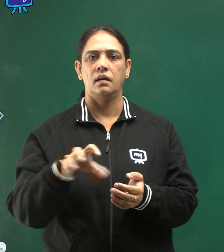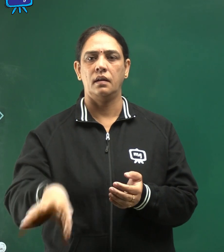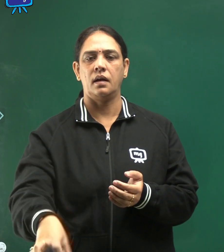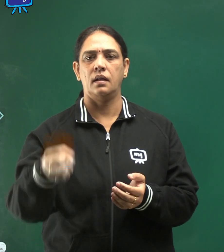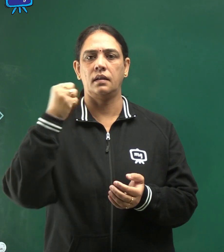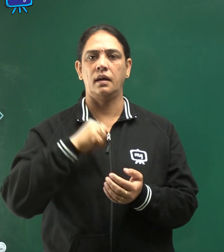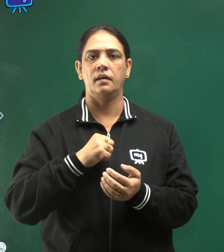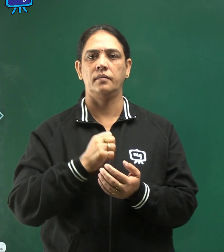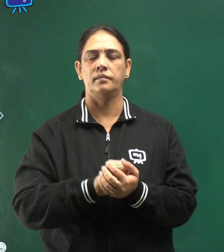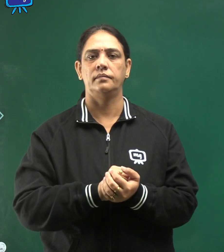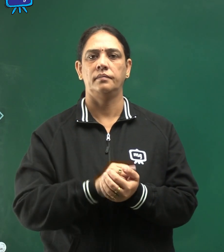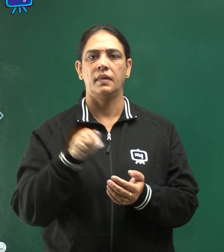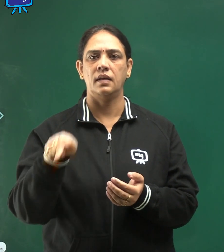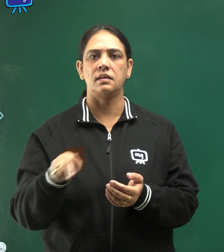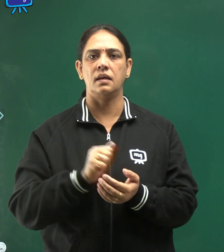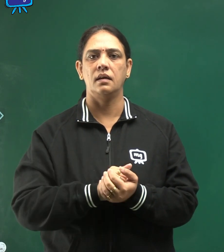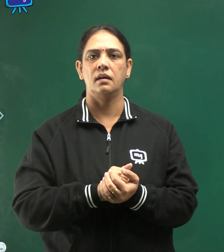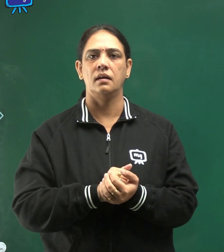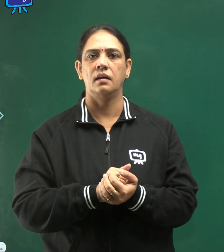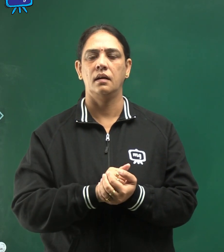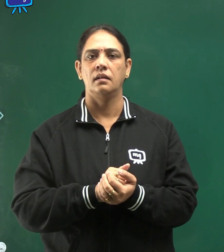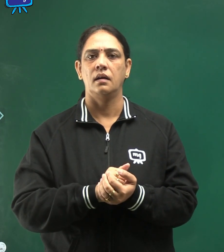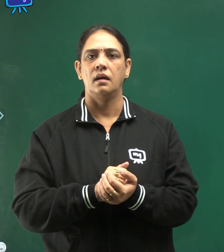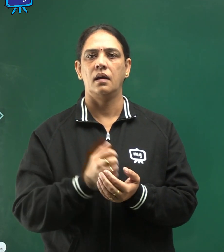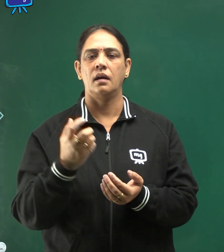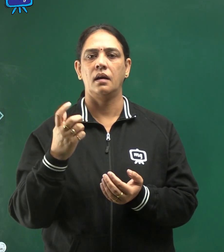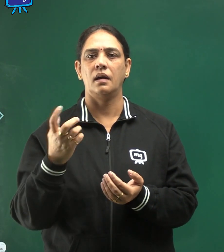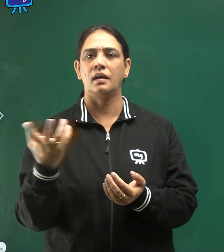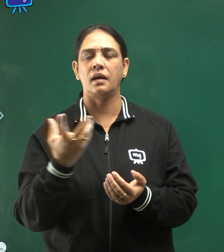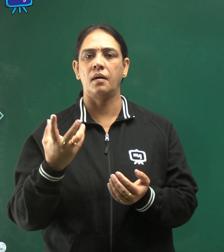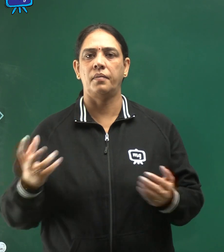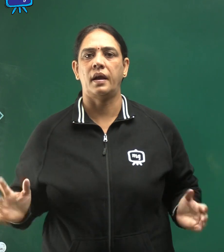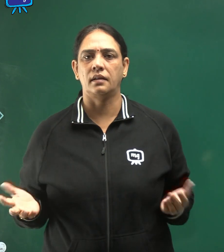निकालता है। इसकी क्या प्रायिकता है कि